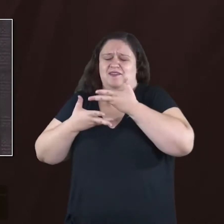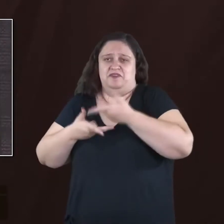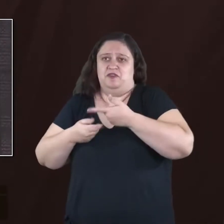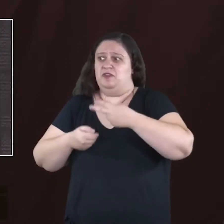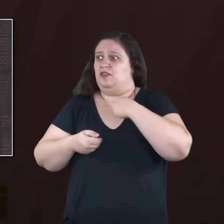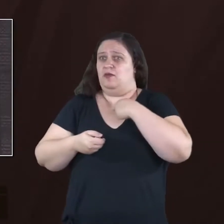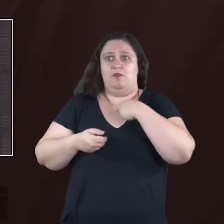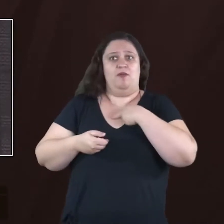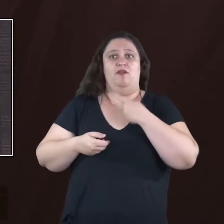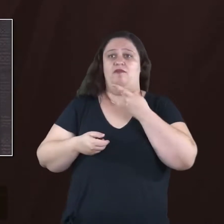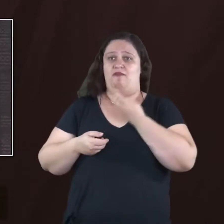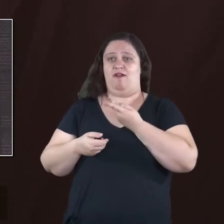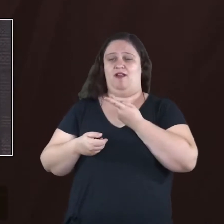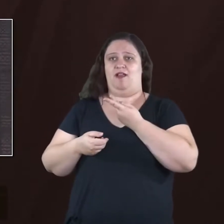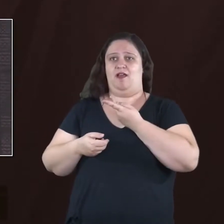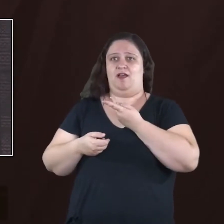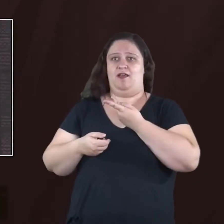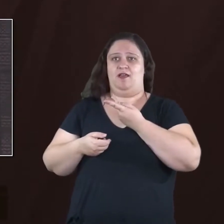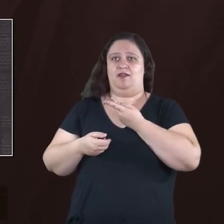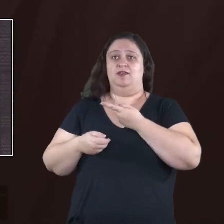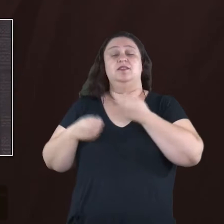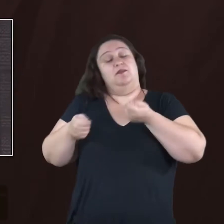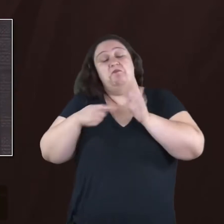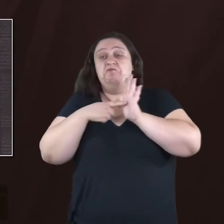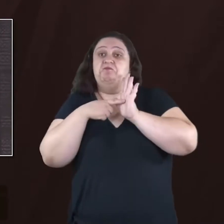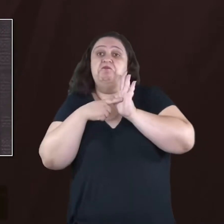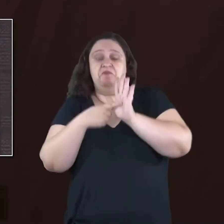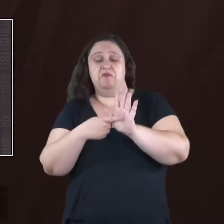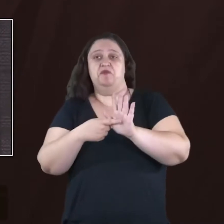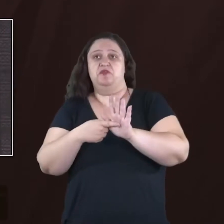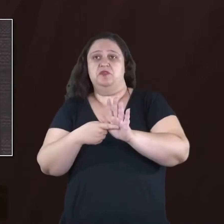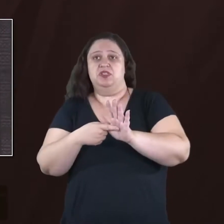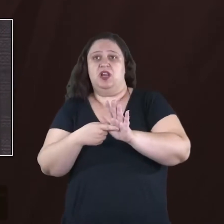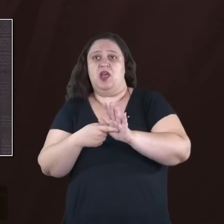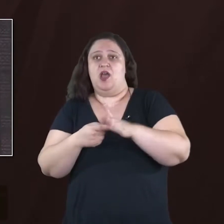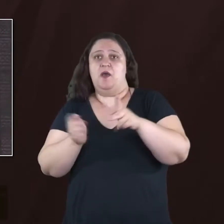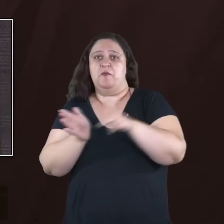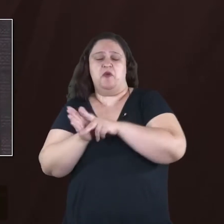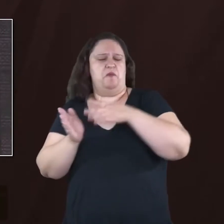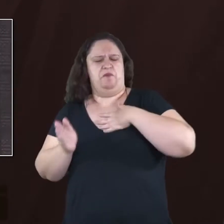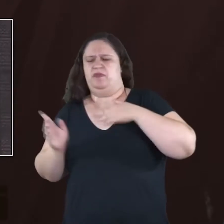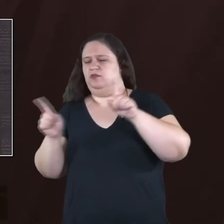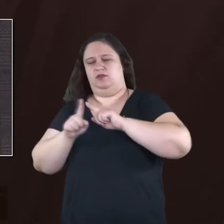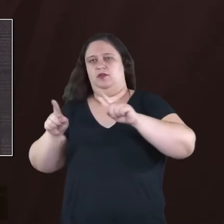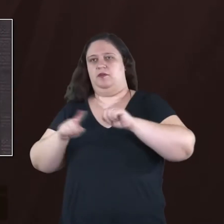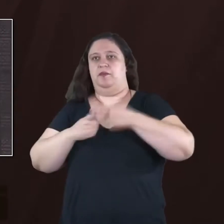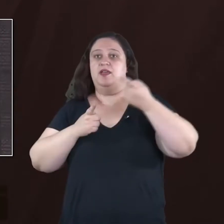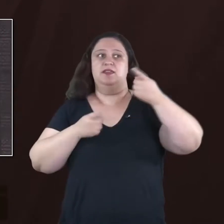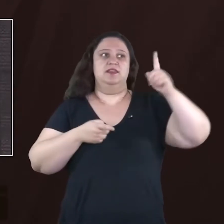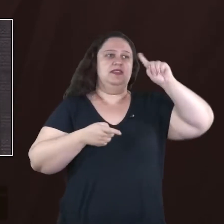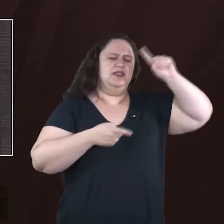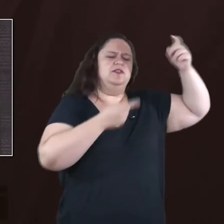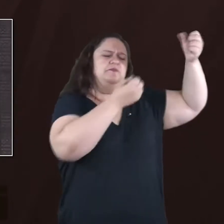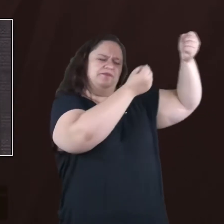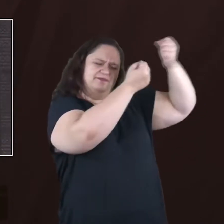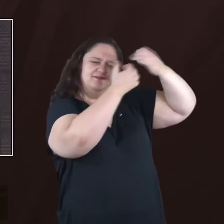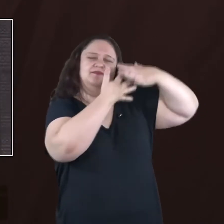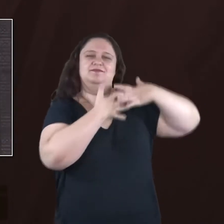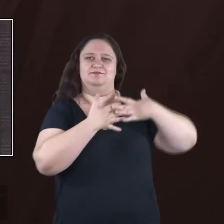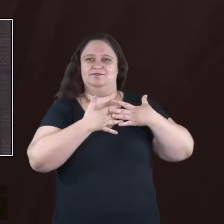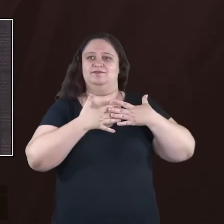tal coisa me gloriarei, não porém de mim mesmo, salvo nas minhas